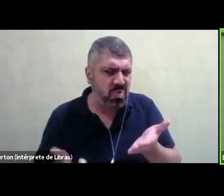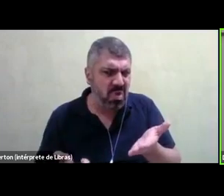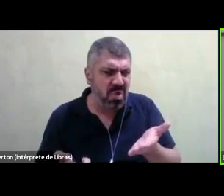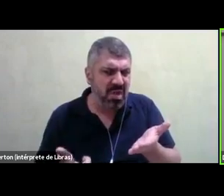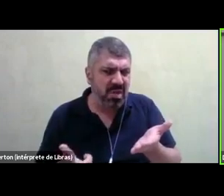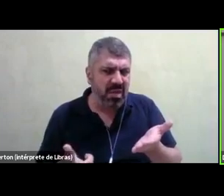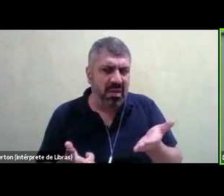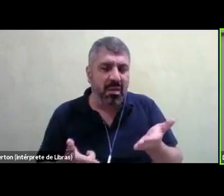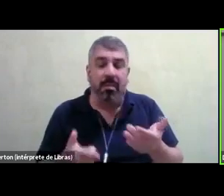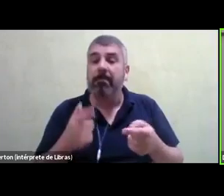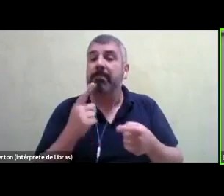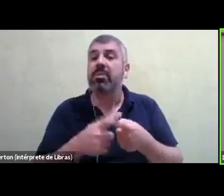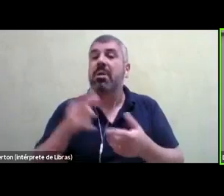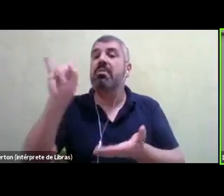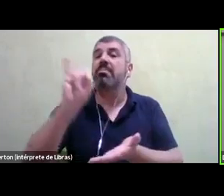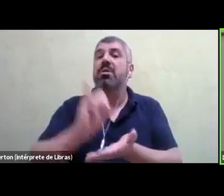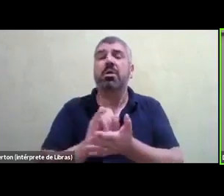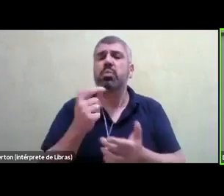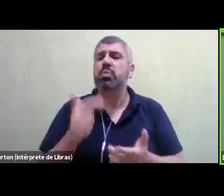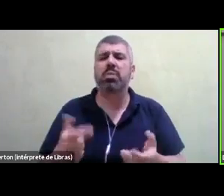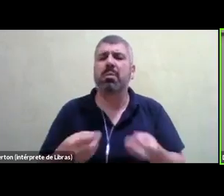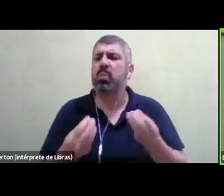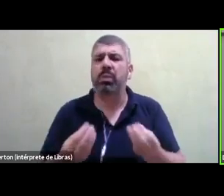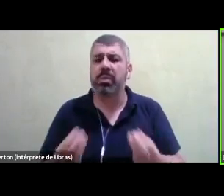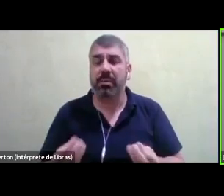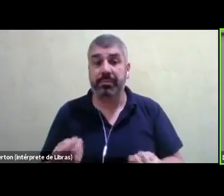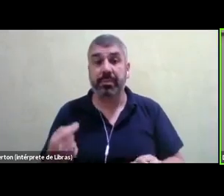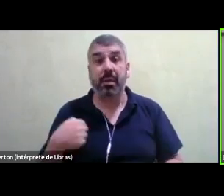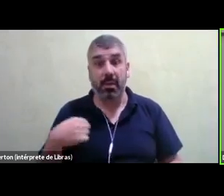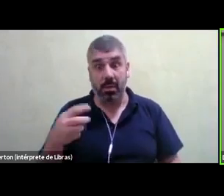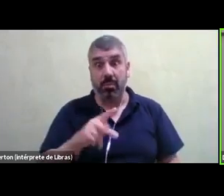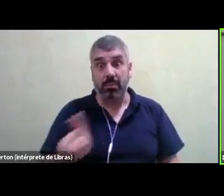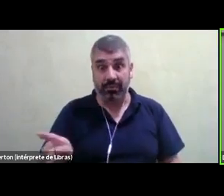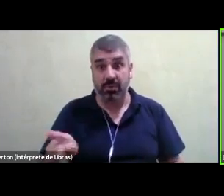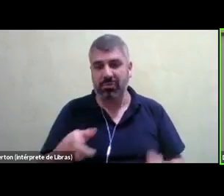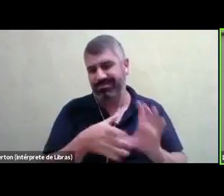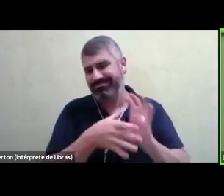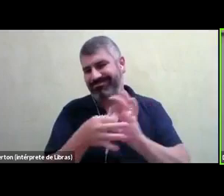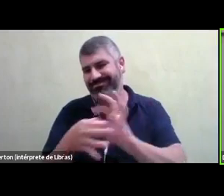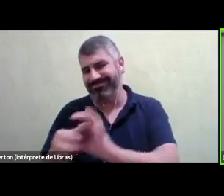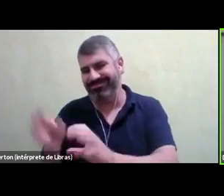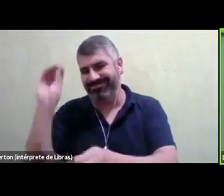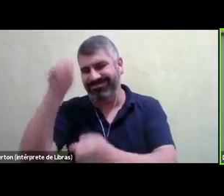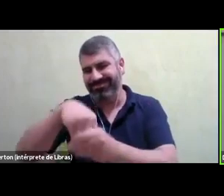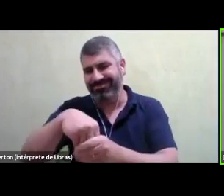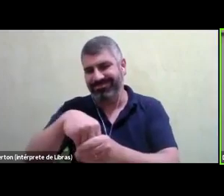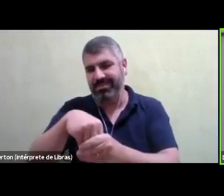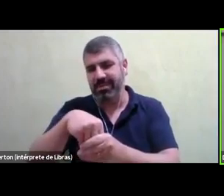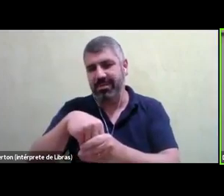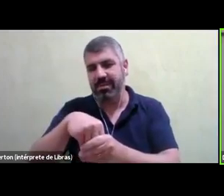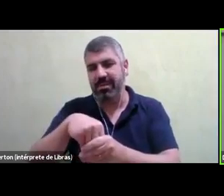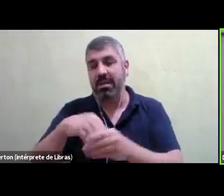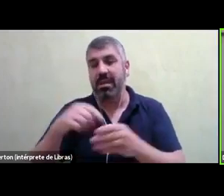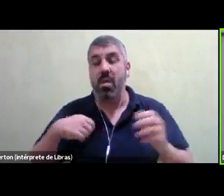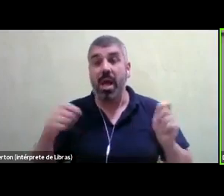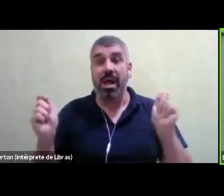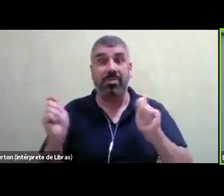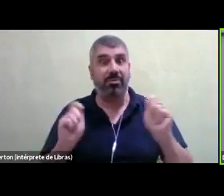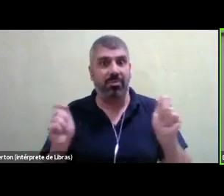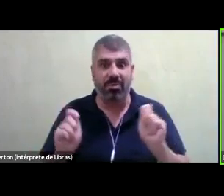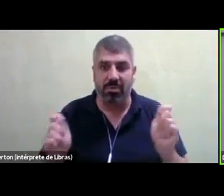aos imigrantes. E para mim, que sou professora desse contexto, que adoro trabalhar